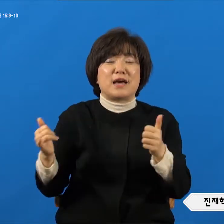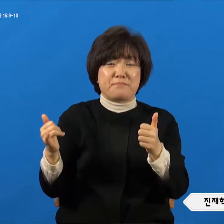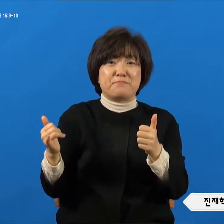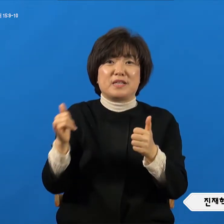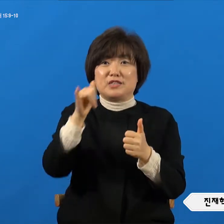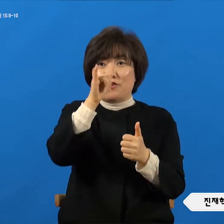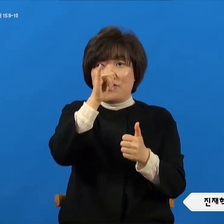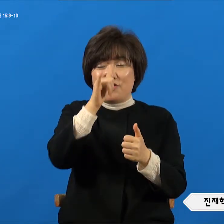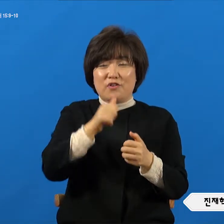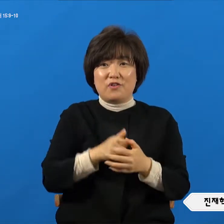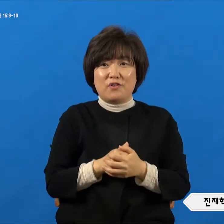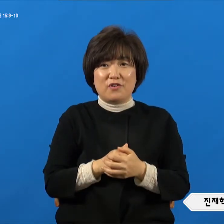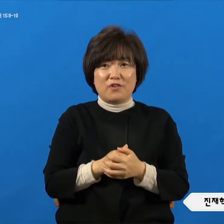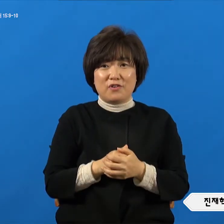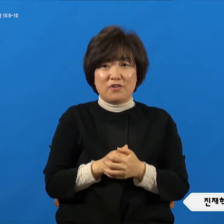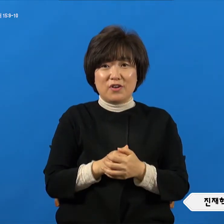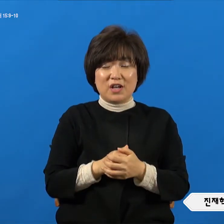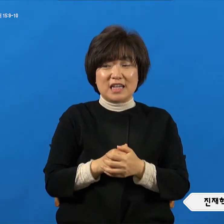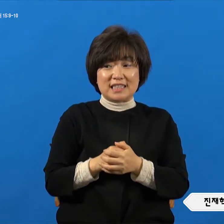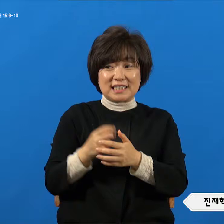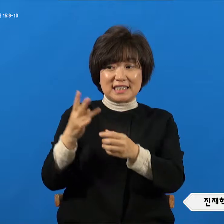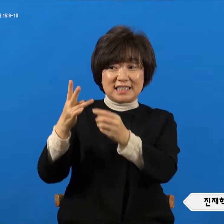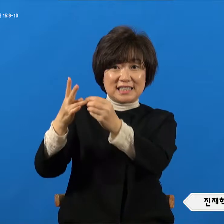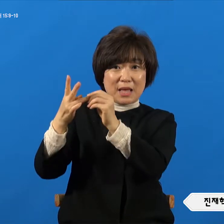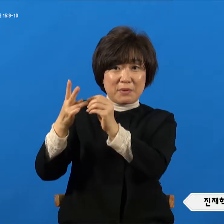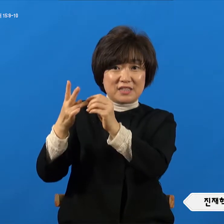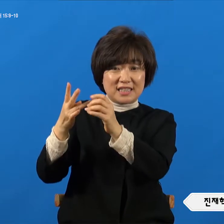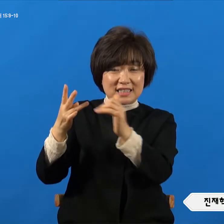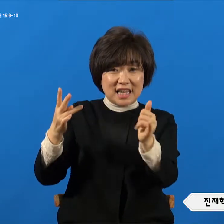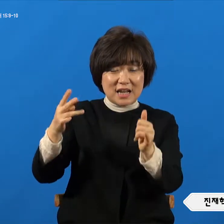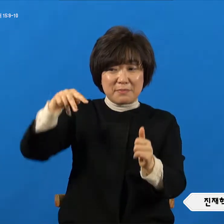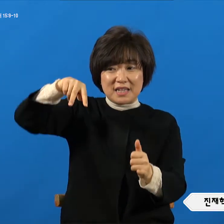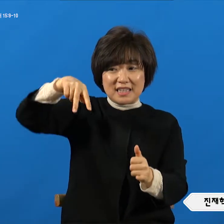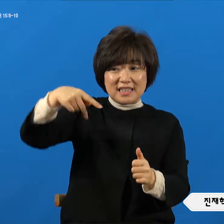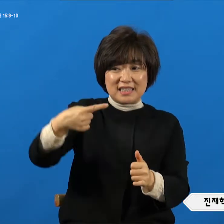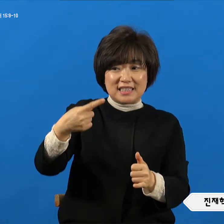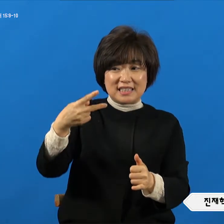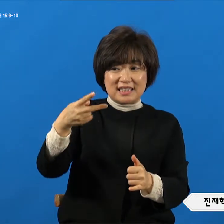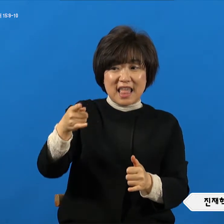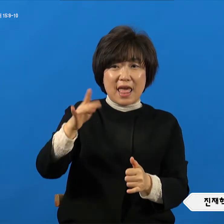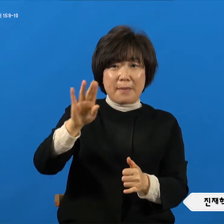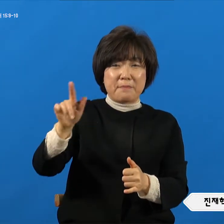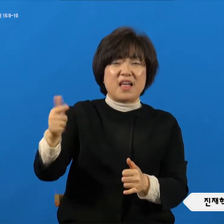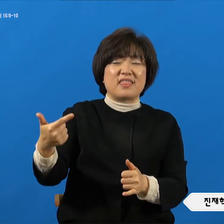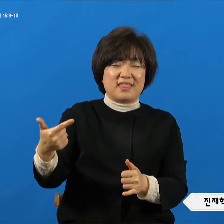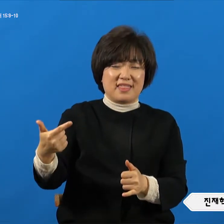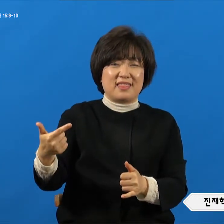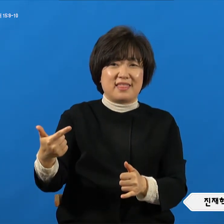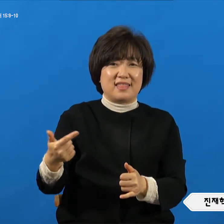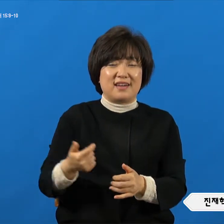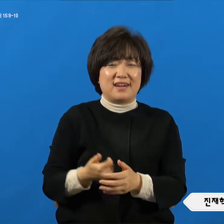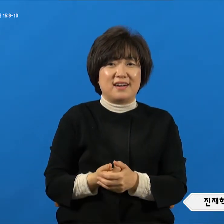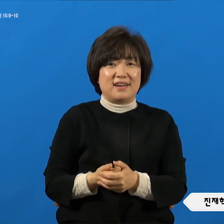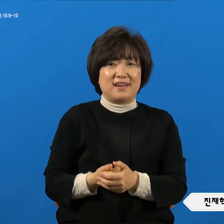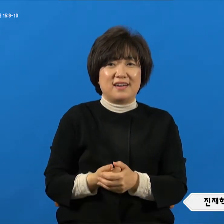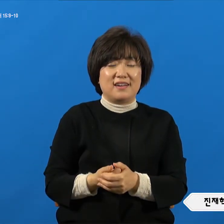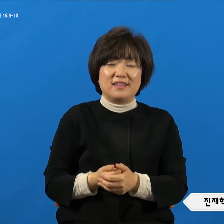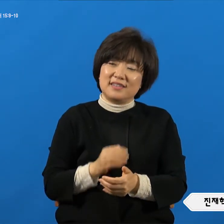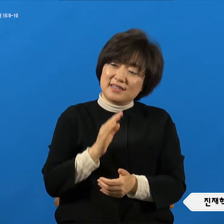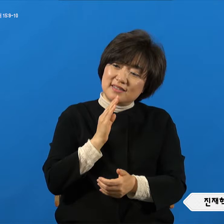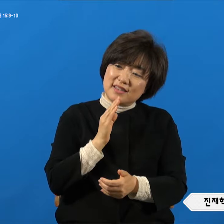사람이 있었습니다. 저는 그 사람이 스데반이 아닌가 싶습니다.